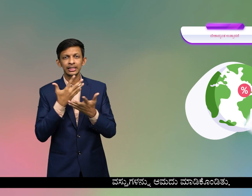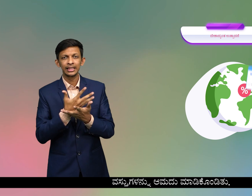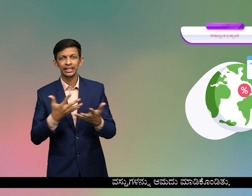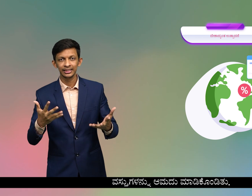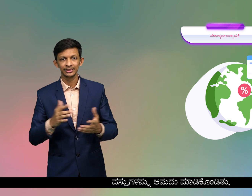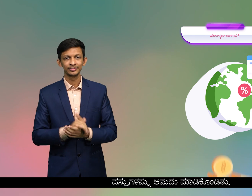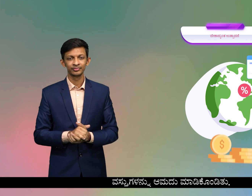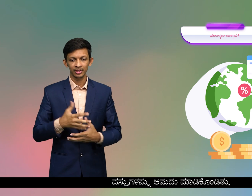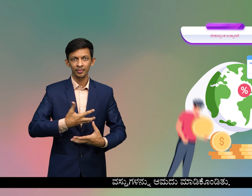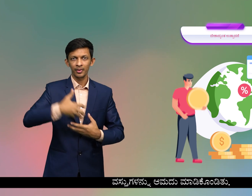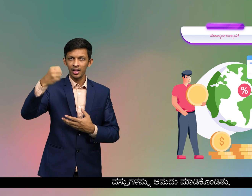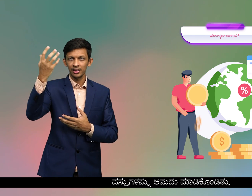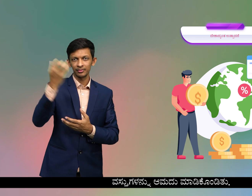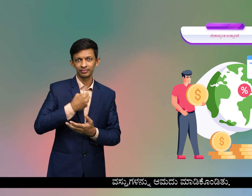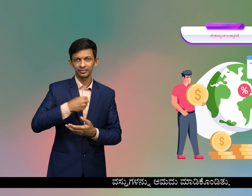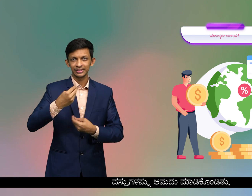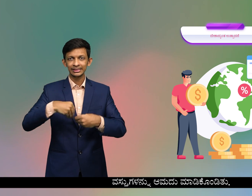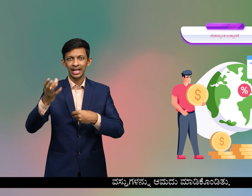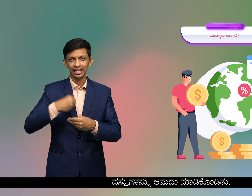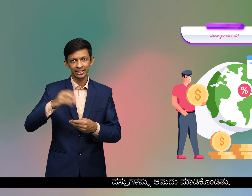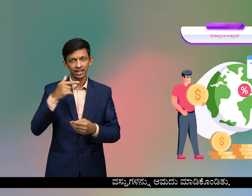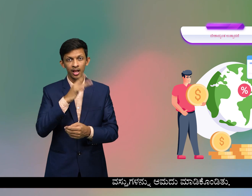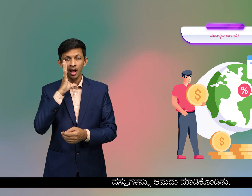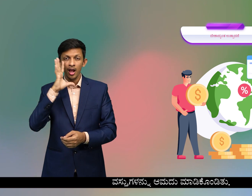ಆಮದು ಮಾಡಿಕೊಂಡಿತು.